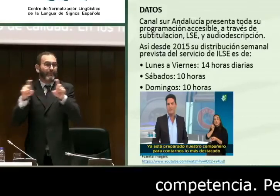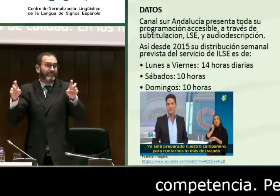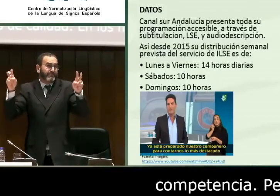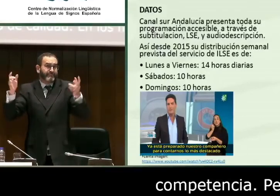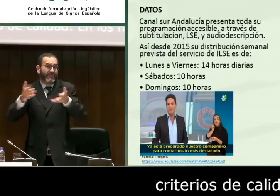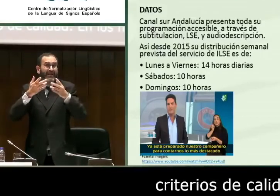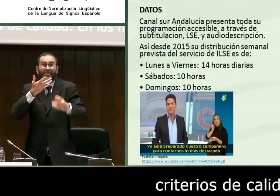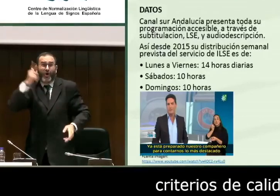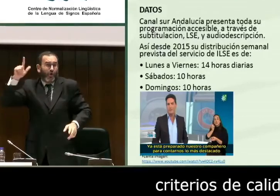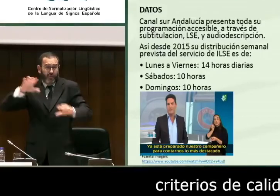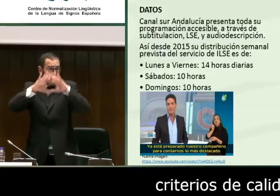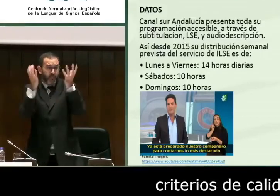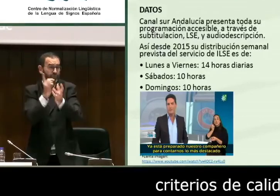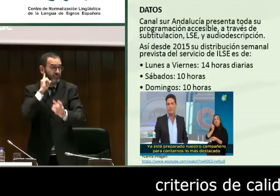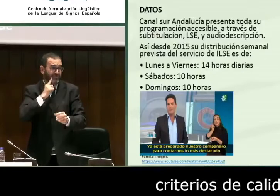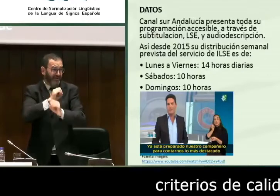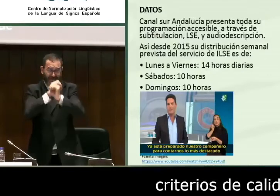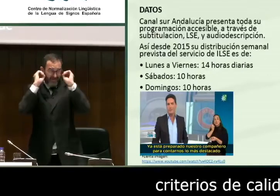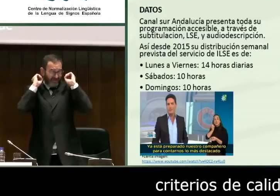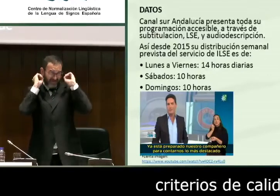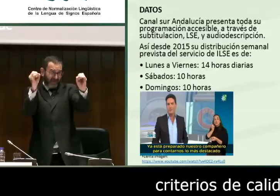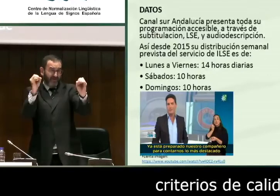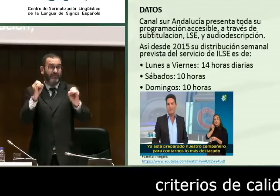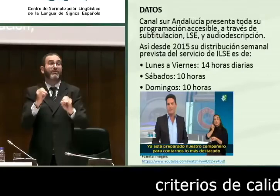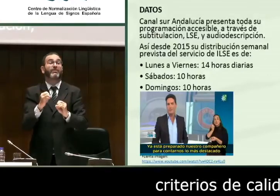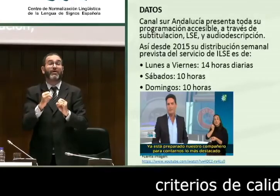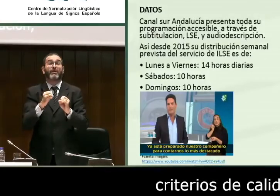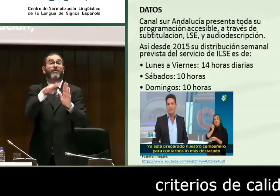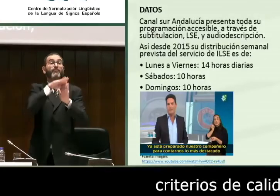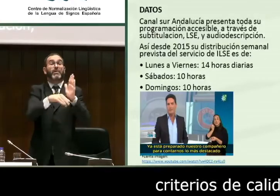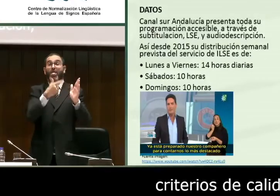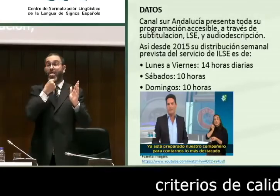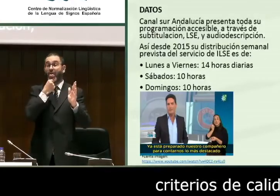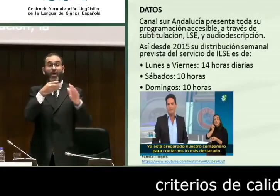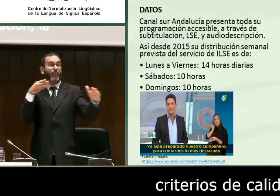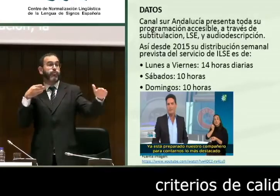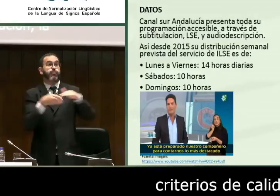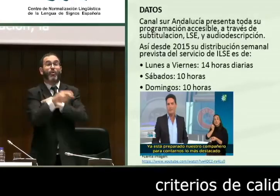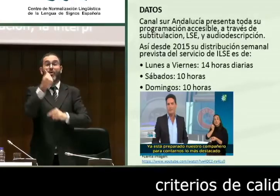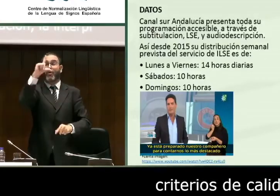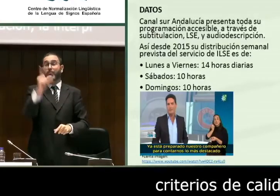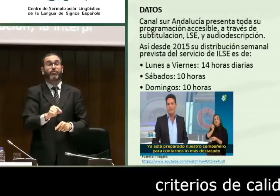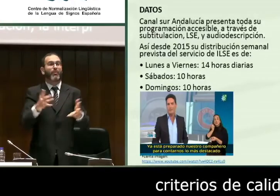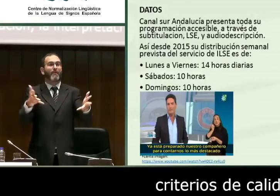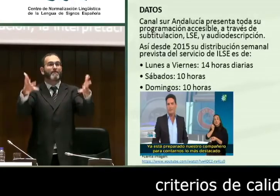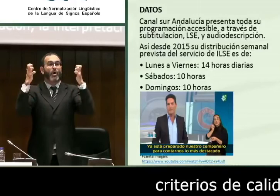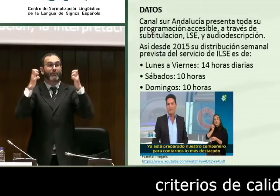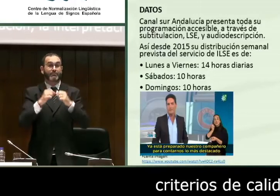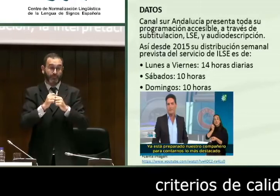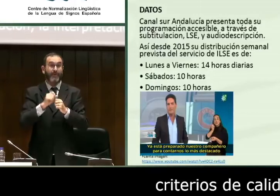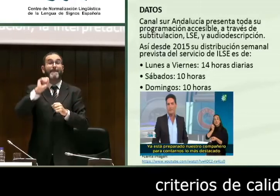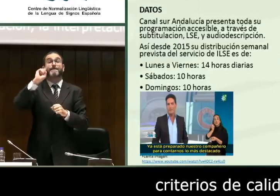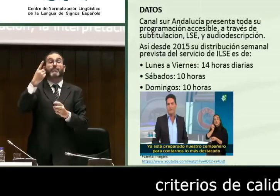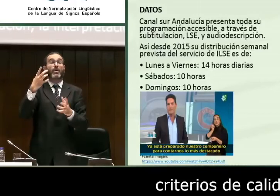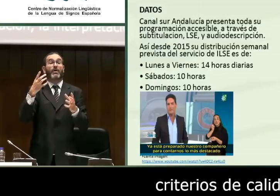nos presentamos a este concurso, lo perdimos, ganó otra empresa que desconocía por completo el mundo de la interpretación, el mundo de las personas